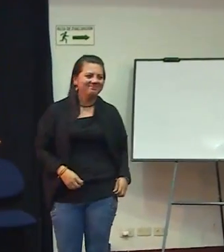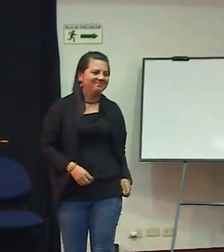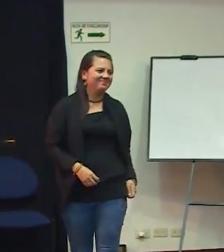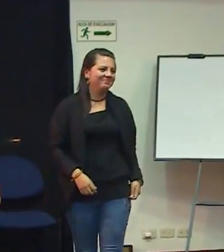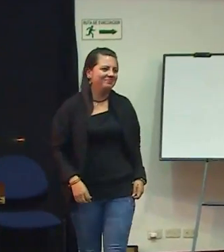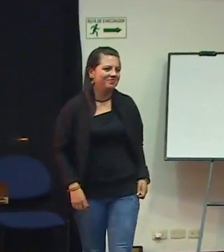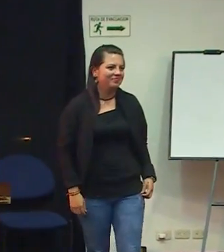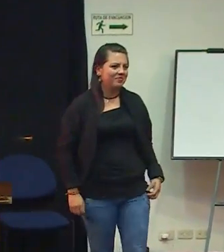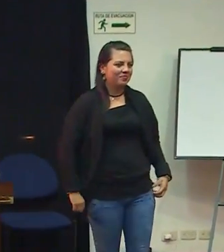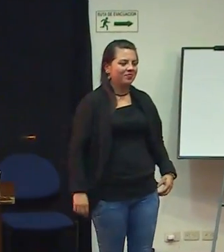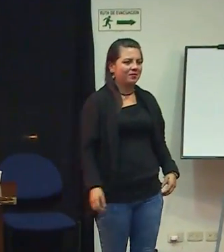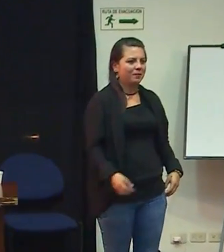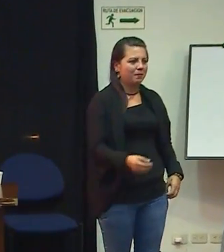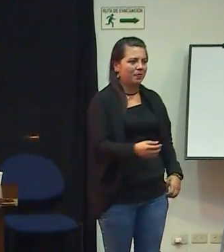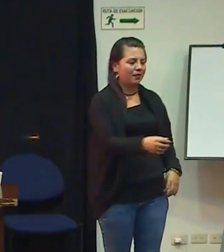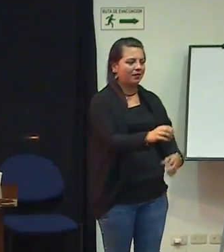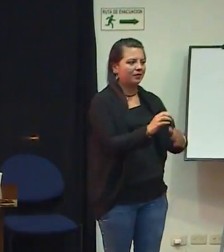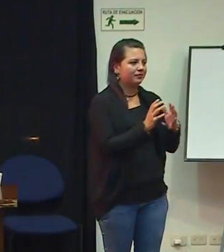Bueno,